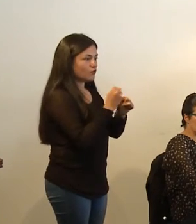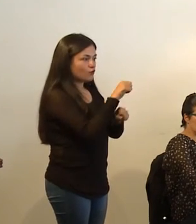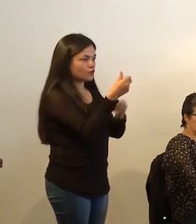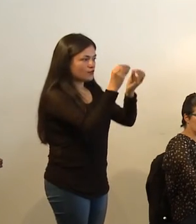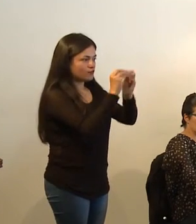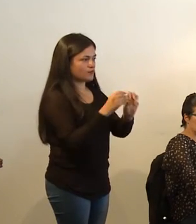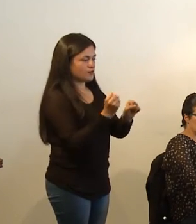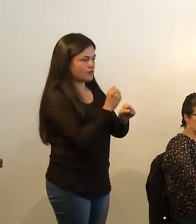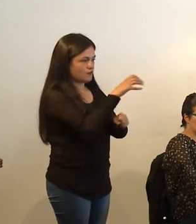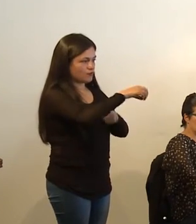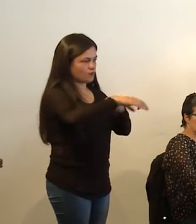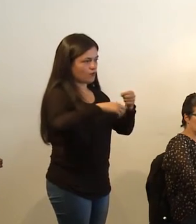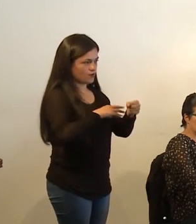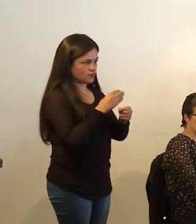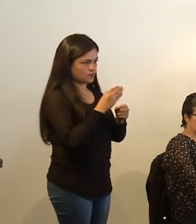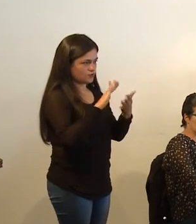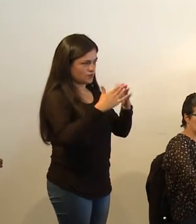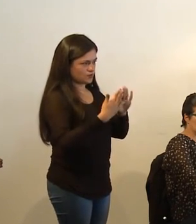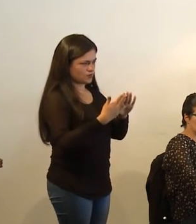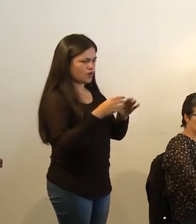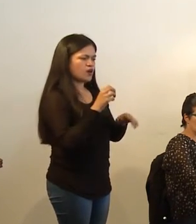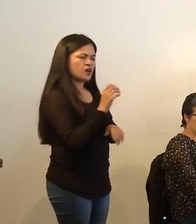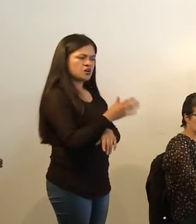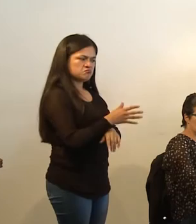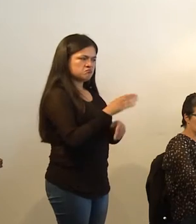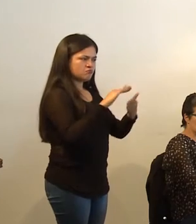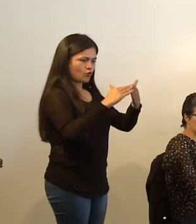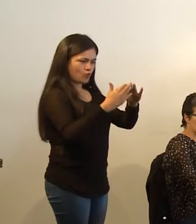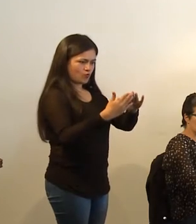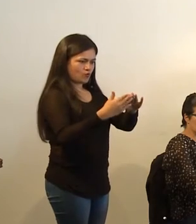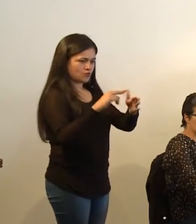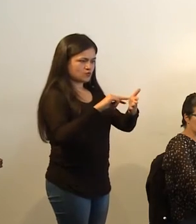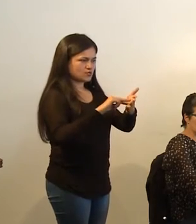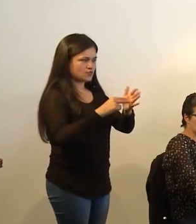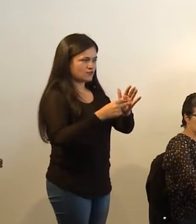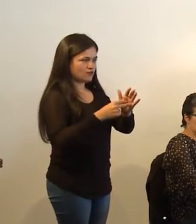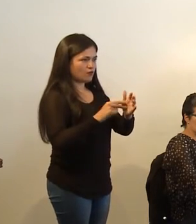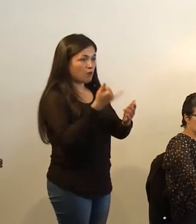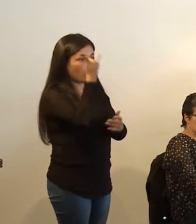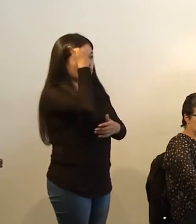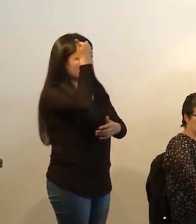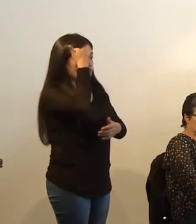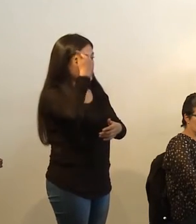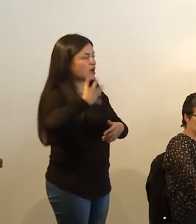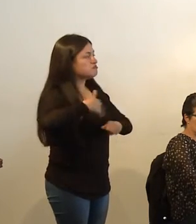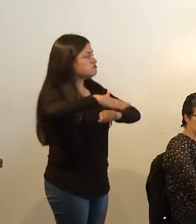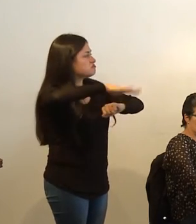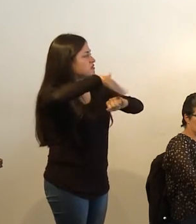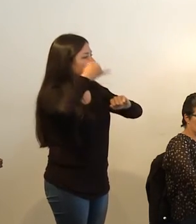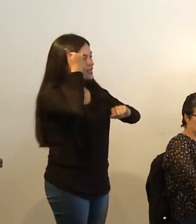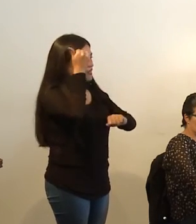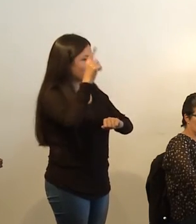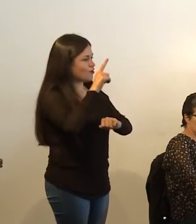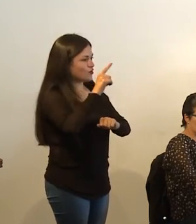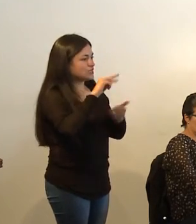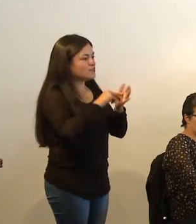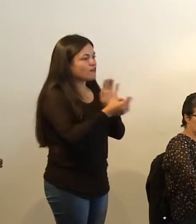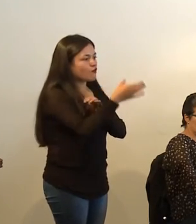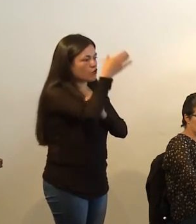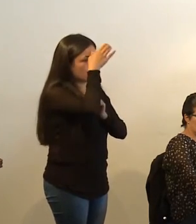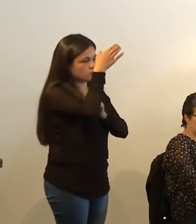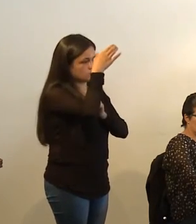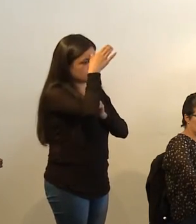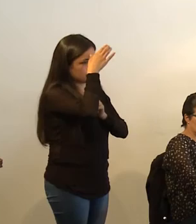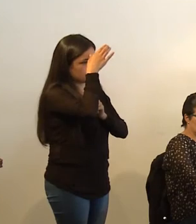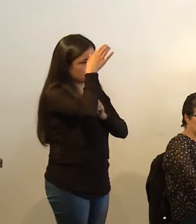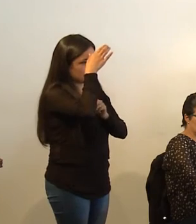educación popular ya no es solo una idea, sino es una concepción, es una corriente, o sea, que ya como la corriente de un